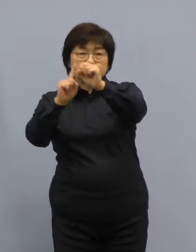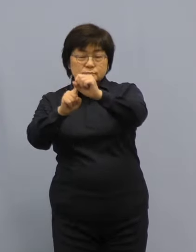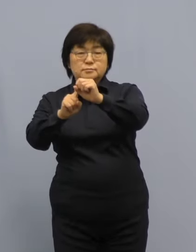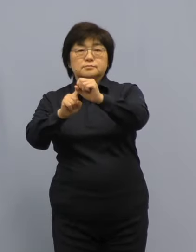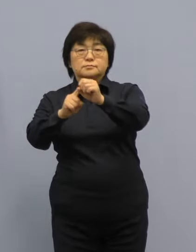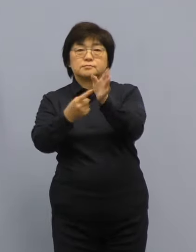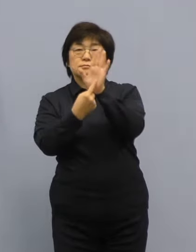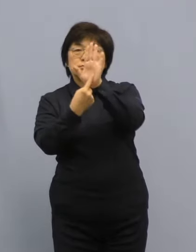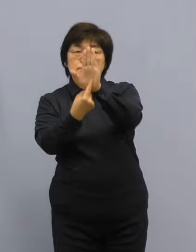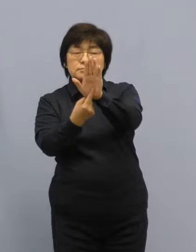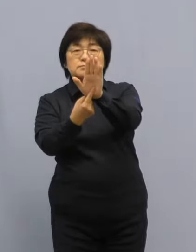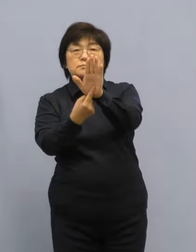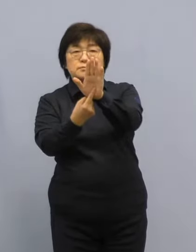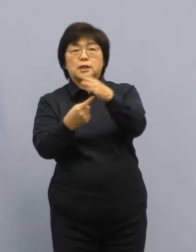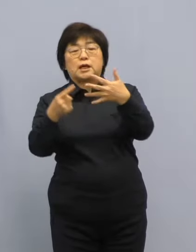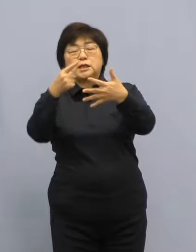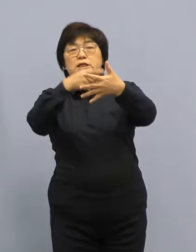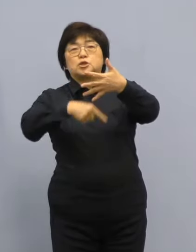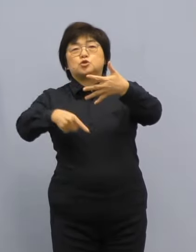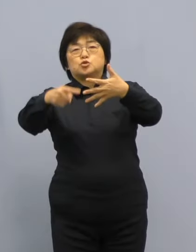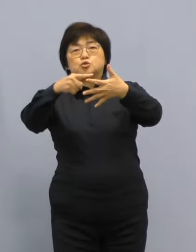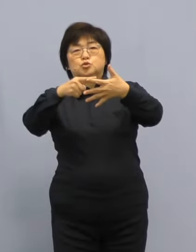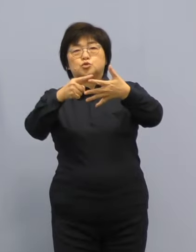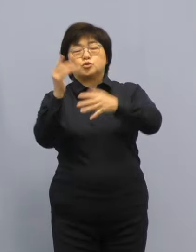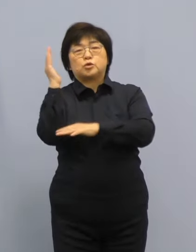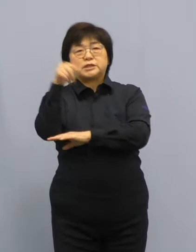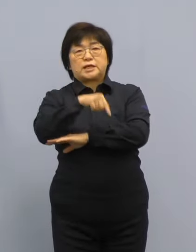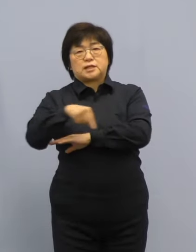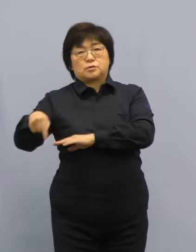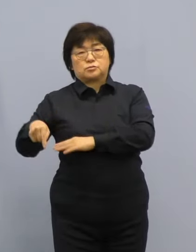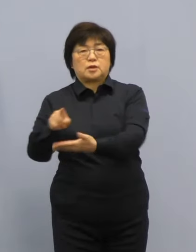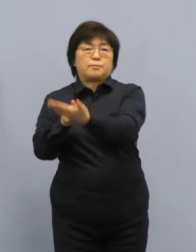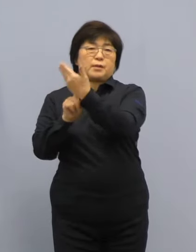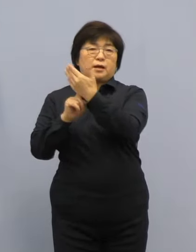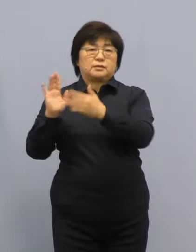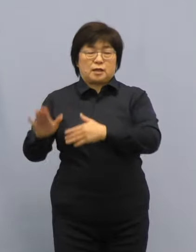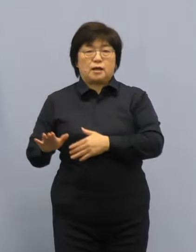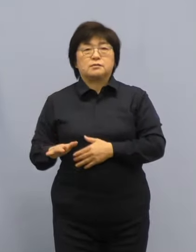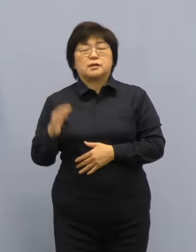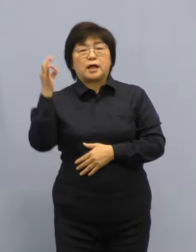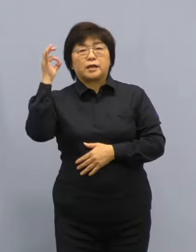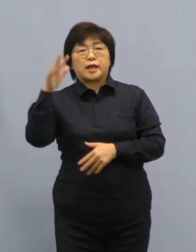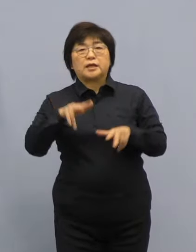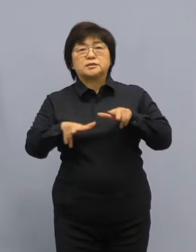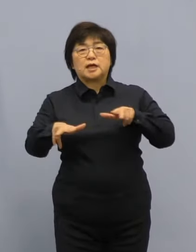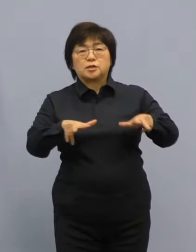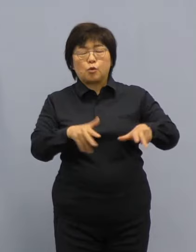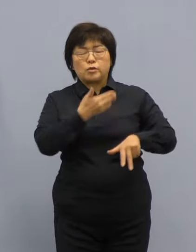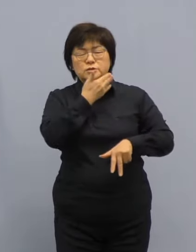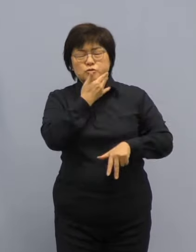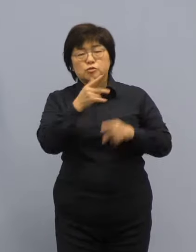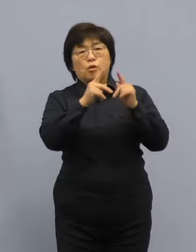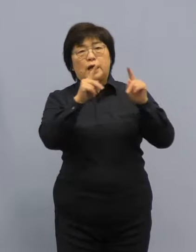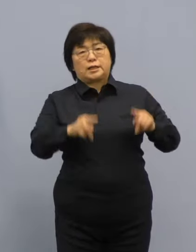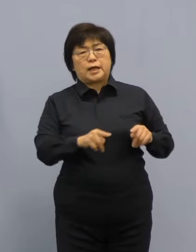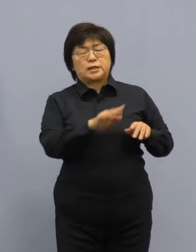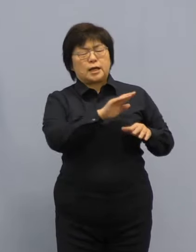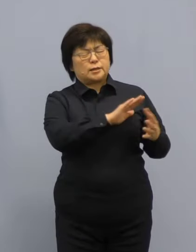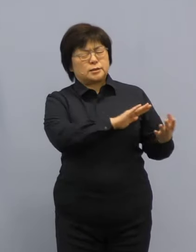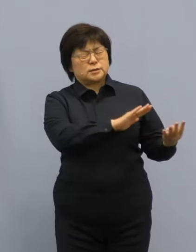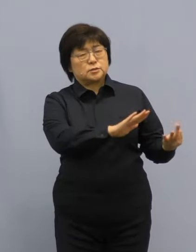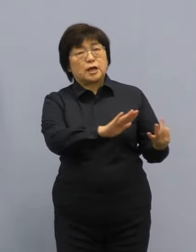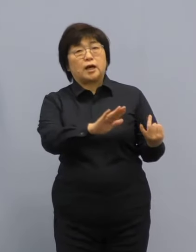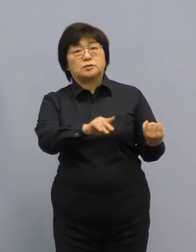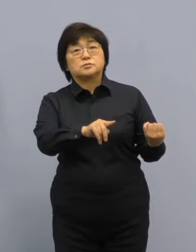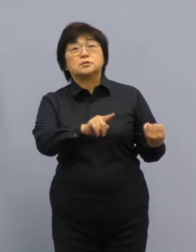出された中に5つの政策というものがございましたけれども、県政重要課題たくさんありますけれども、